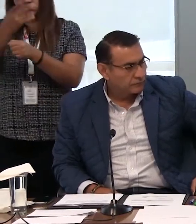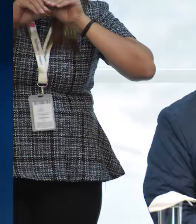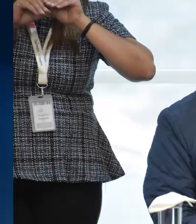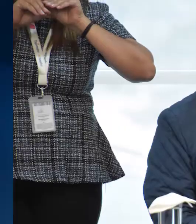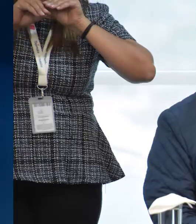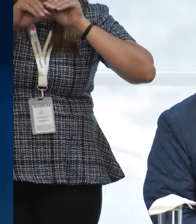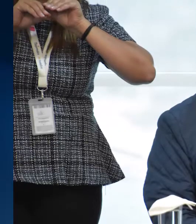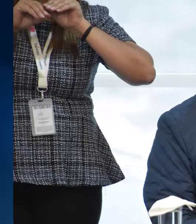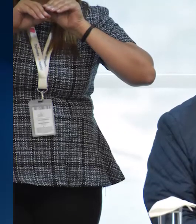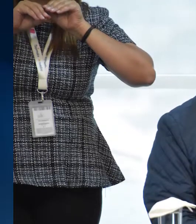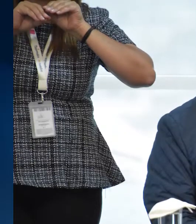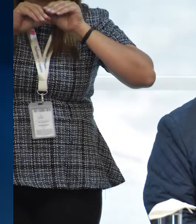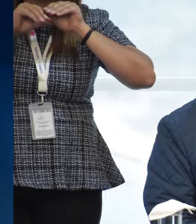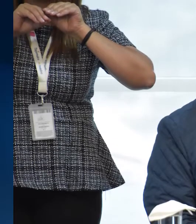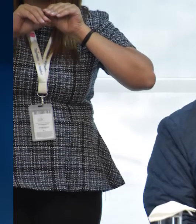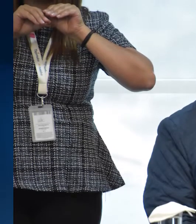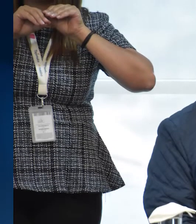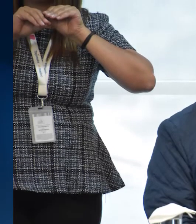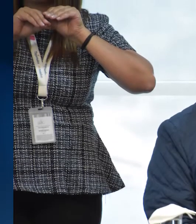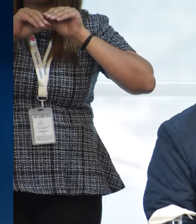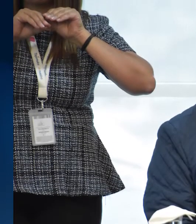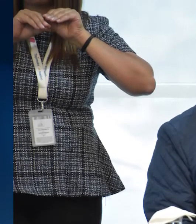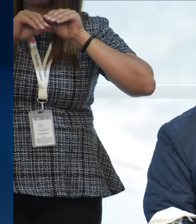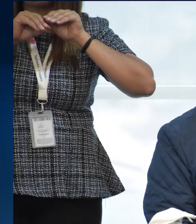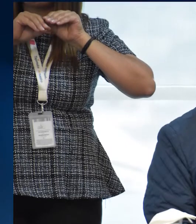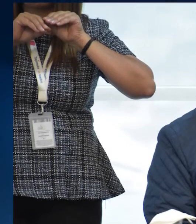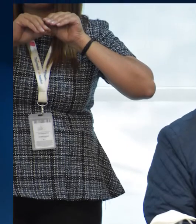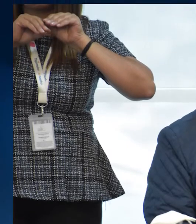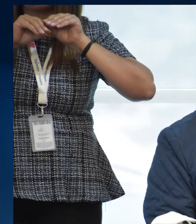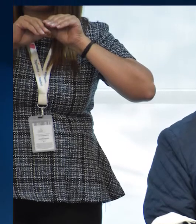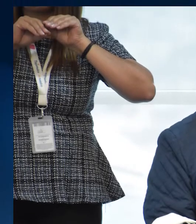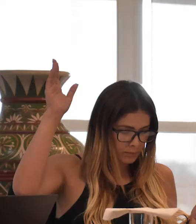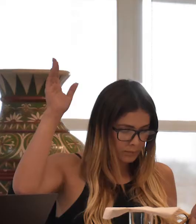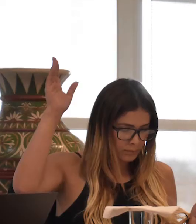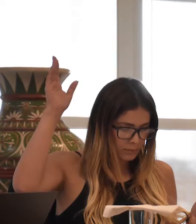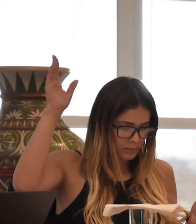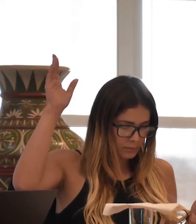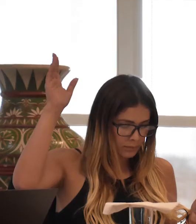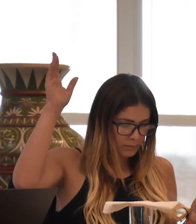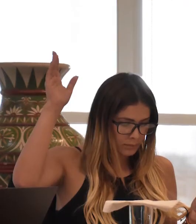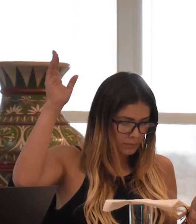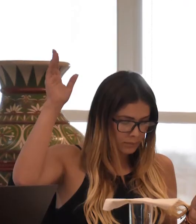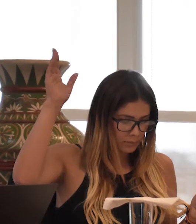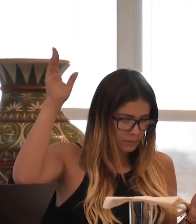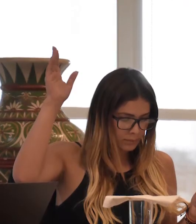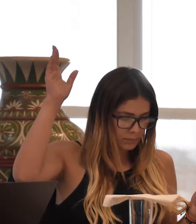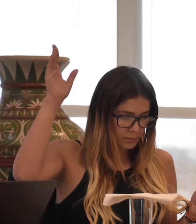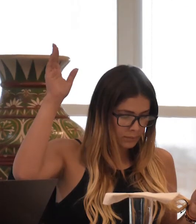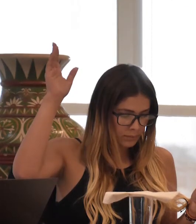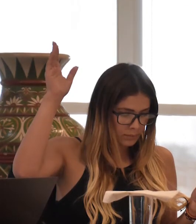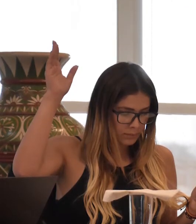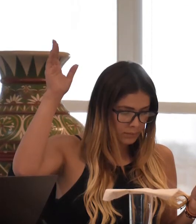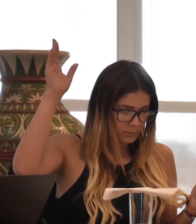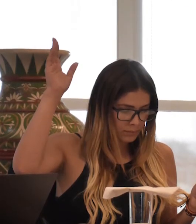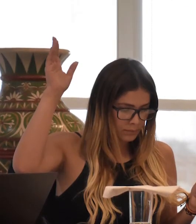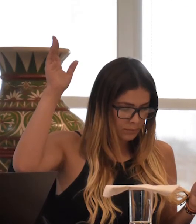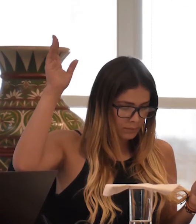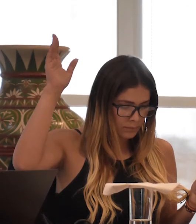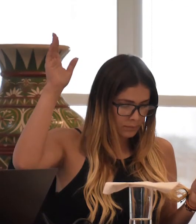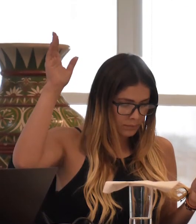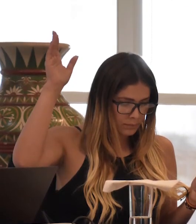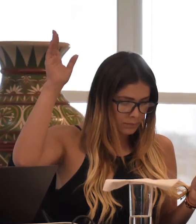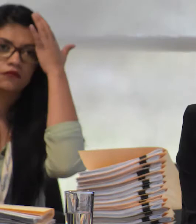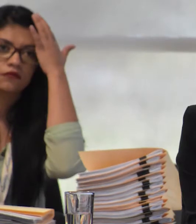el presidente municipal de tlajomulco salvador zamora zamora explicó que se busca resolver el tema del agua a través de tres ejes